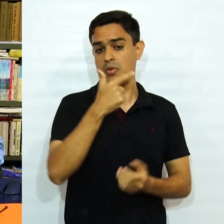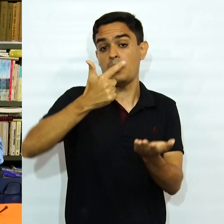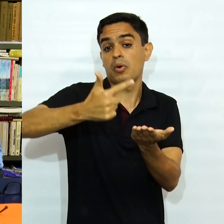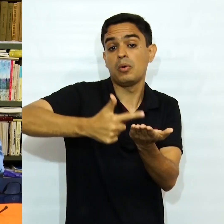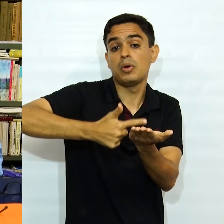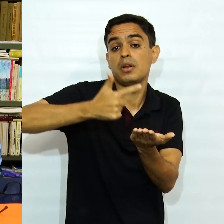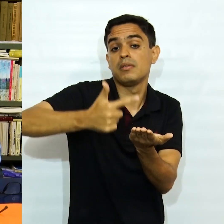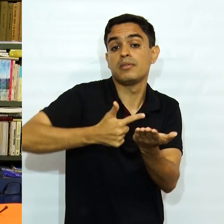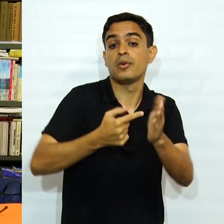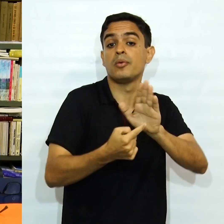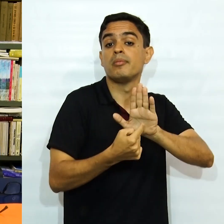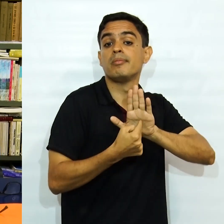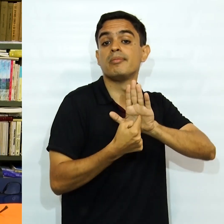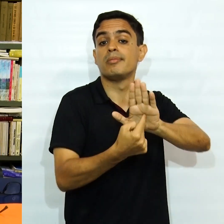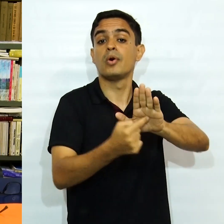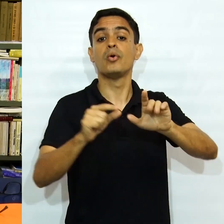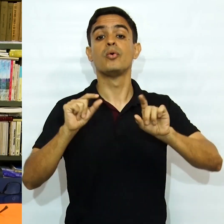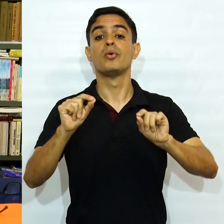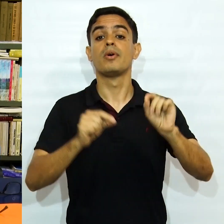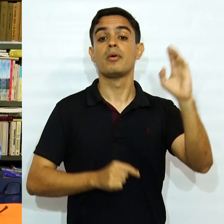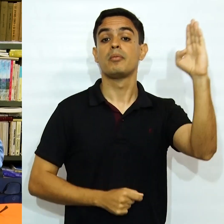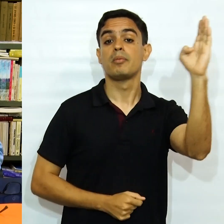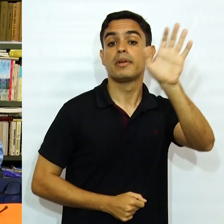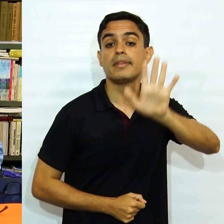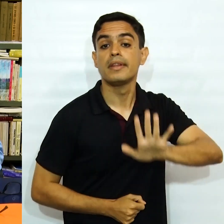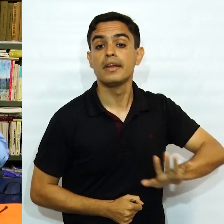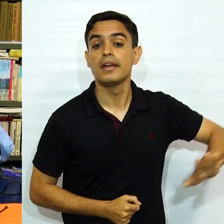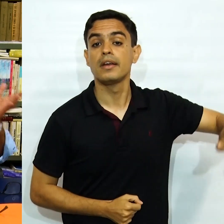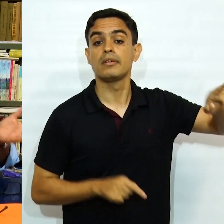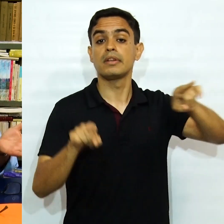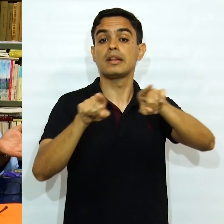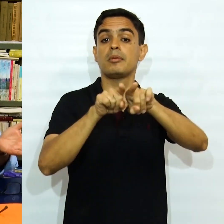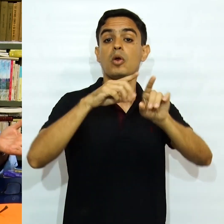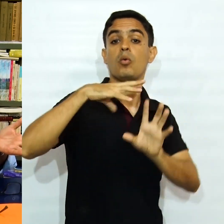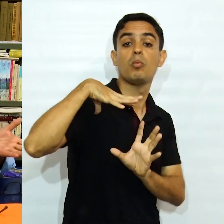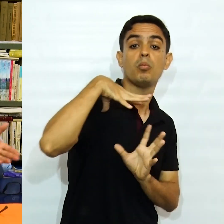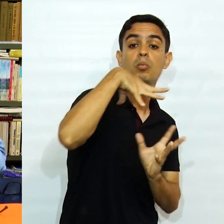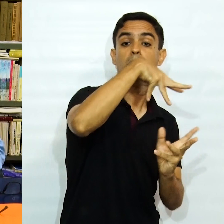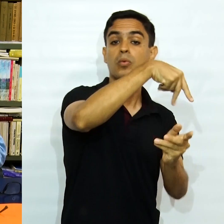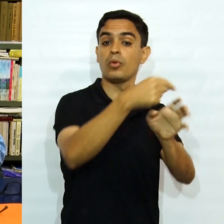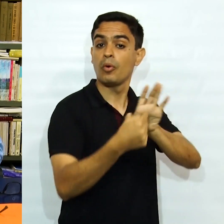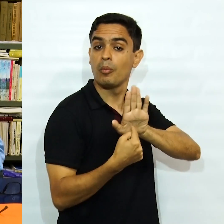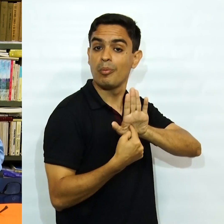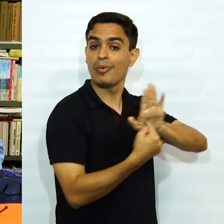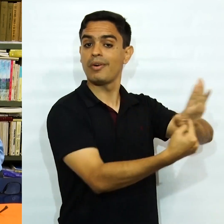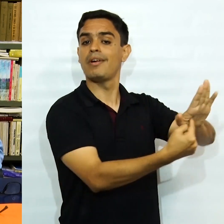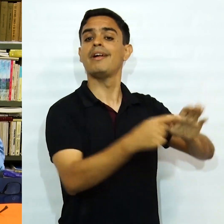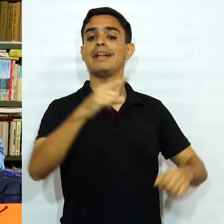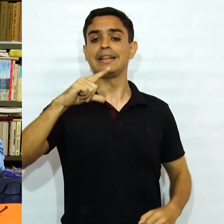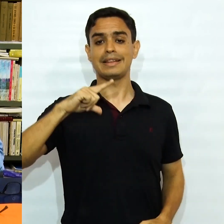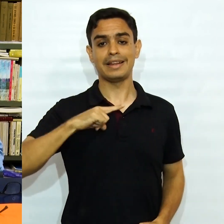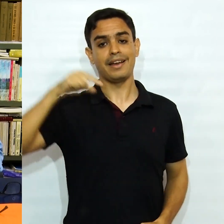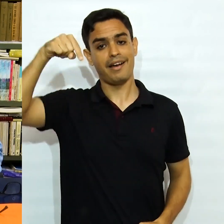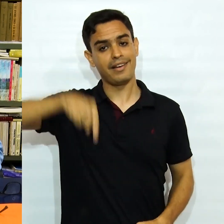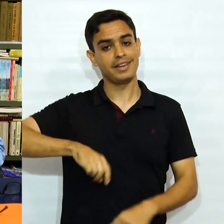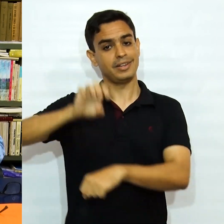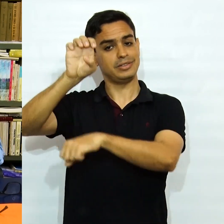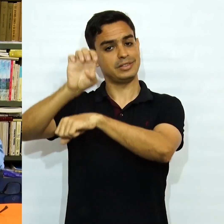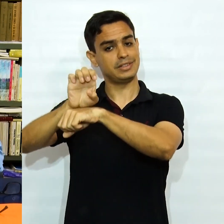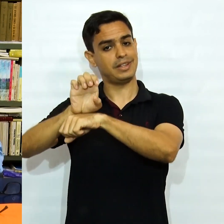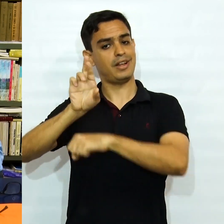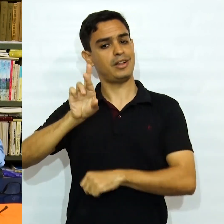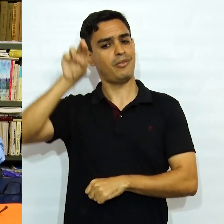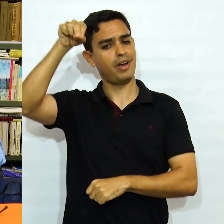edição para mostrar ao Brasil e ao mundo de língua portuguesa que existia um estado chamado Rio Grande do Norte